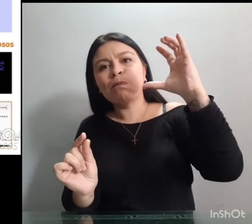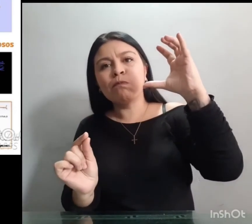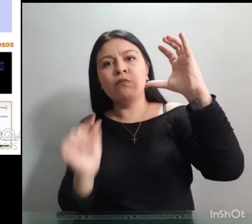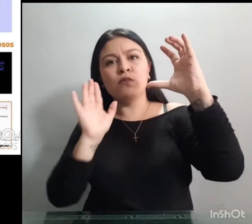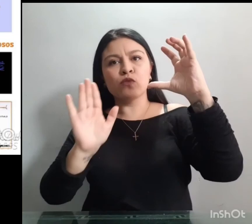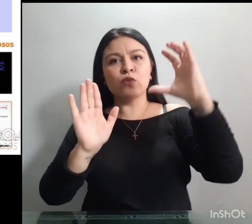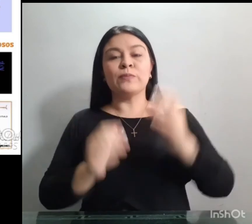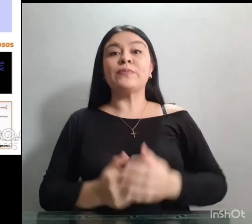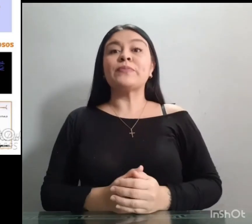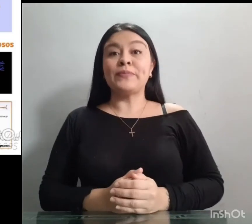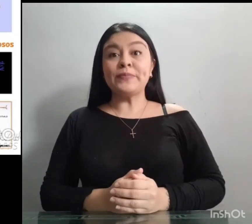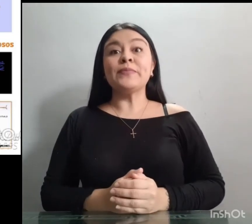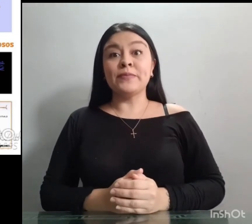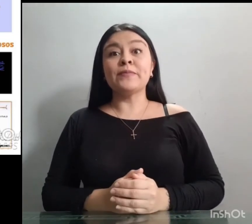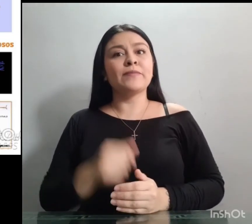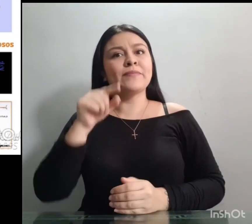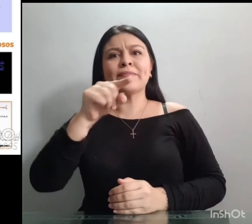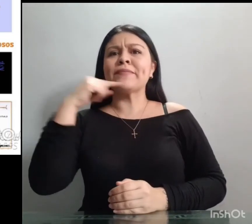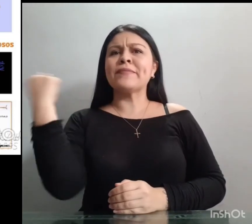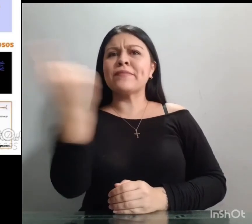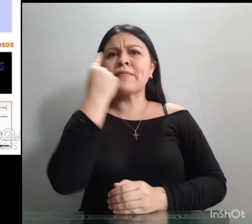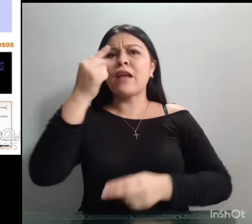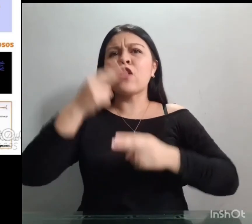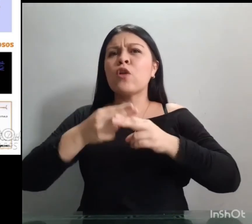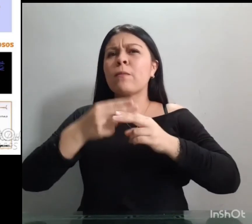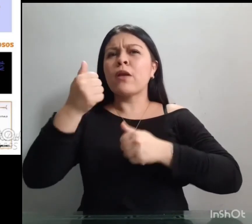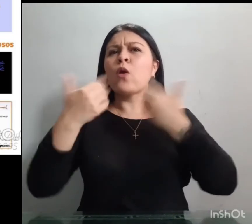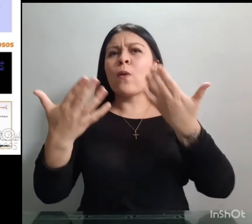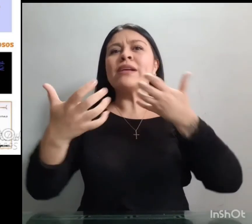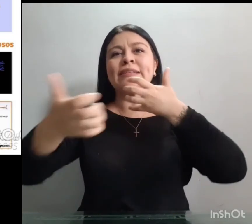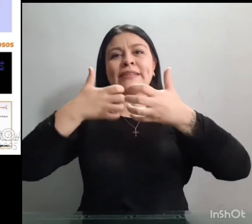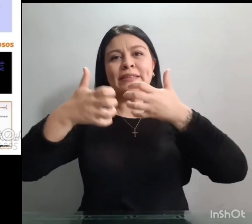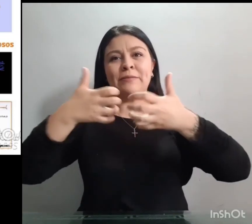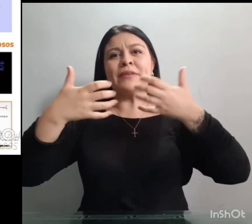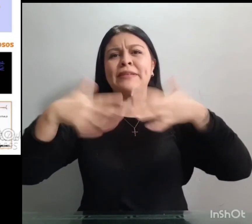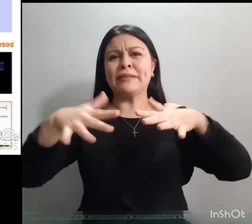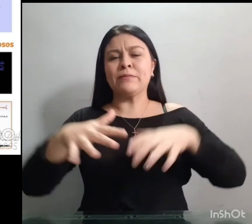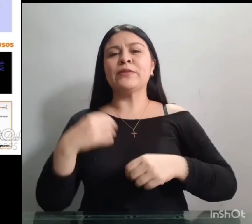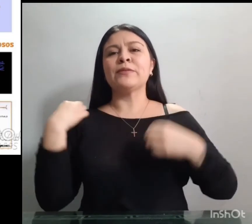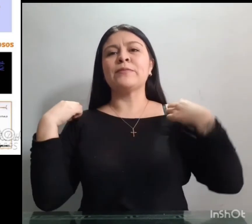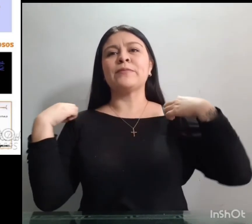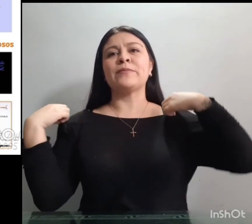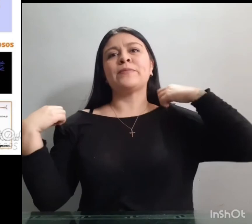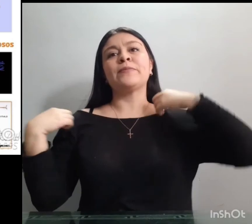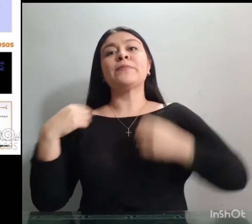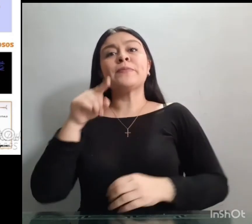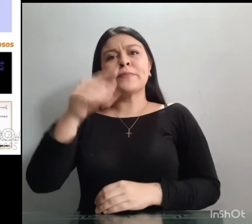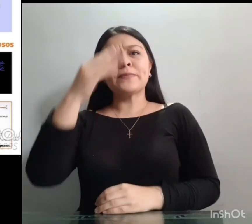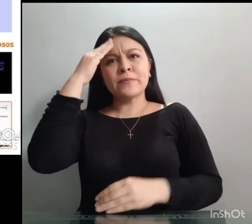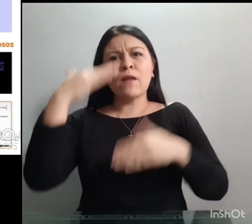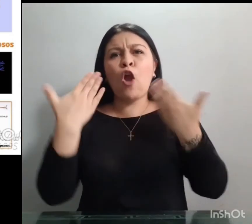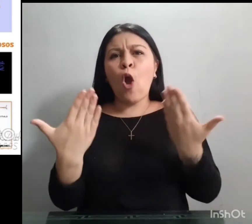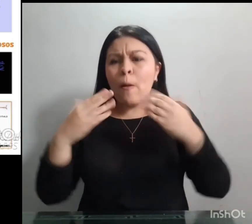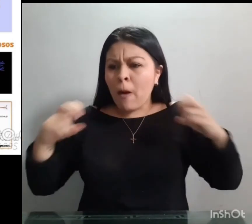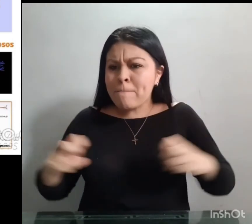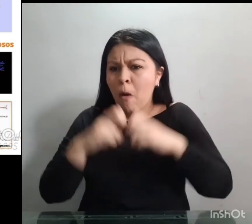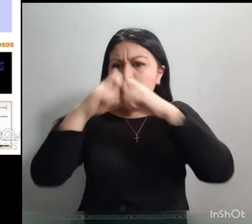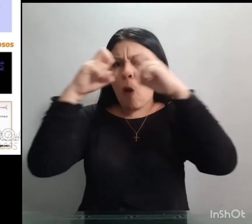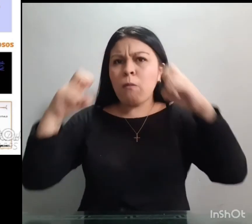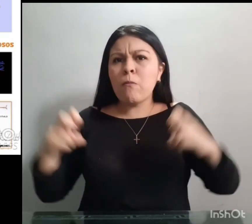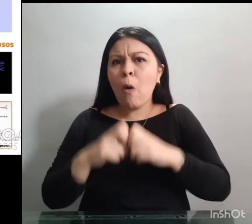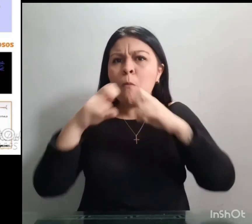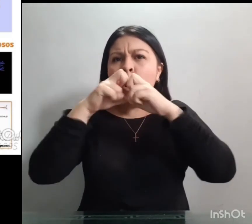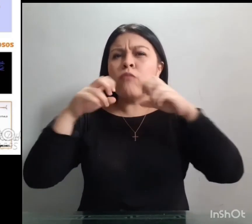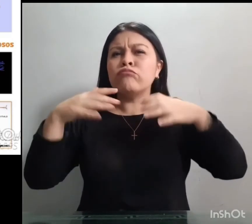y constituye todo lo que se llama el sistema nervioso. Pero ¿cómo se transmiten los impulsos nerviosos? Es decir, los mensajes.